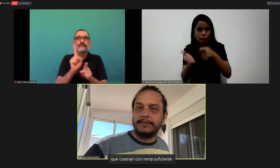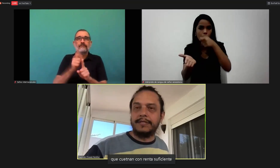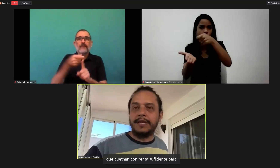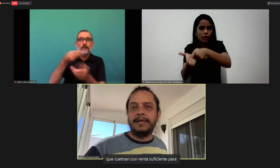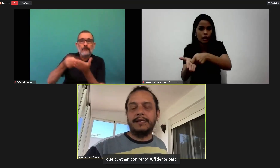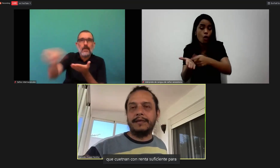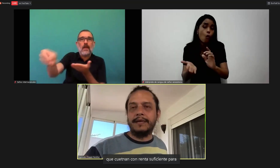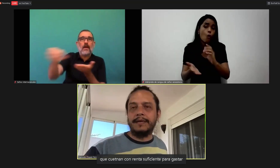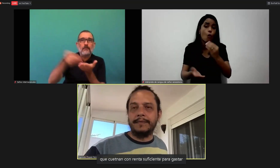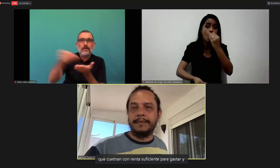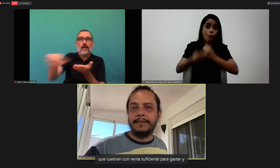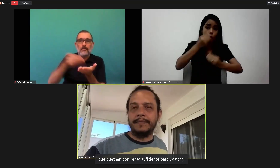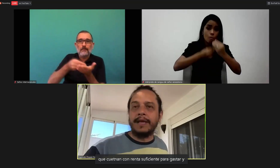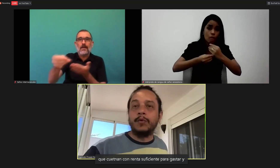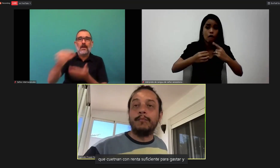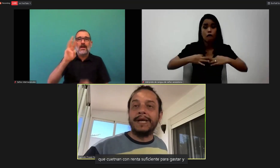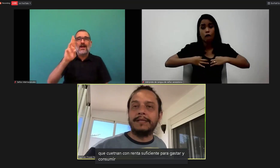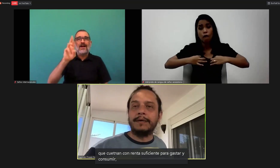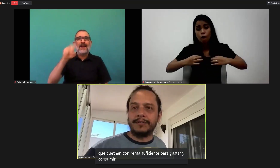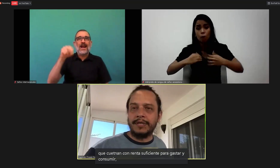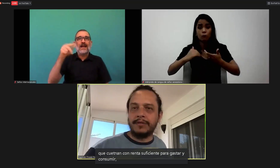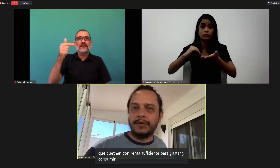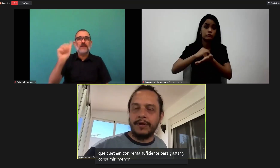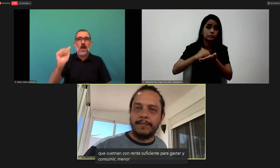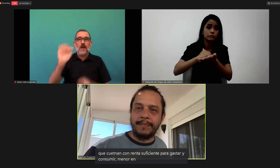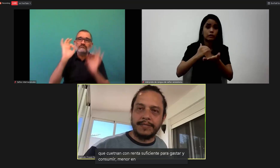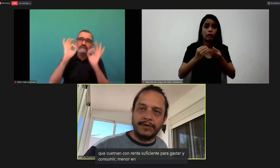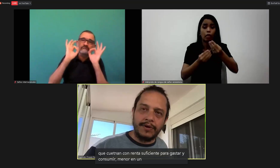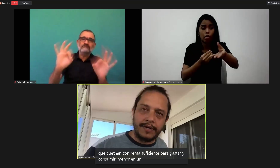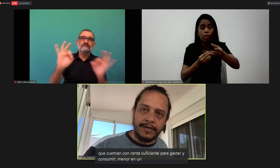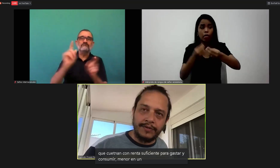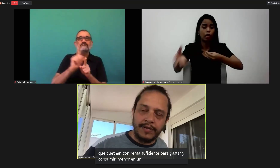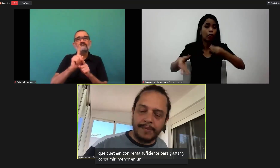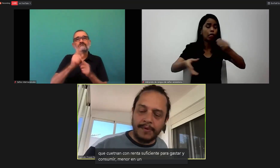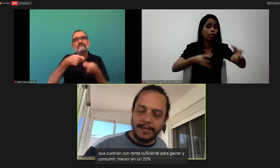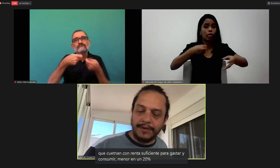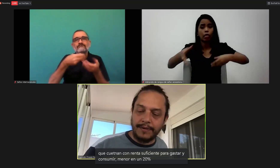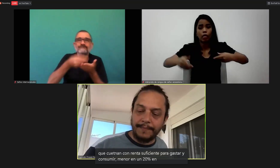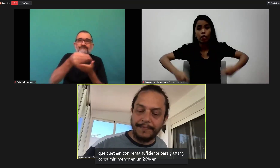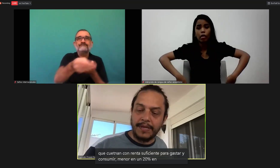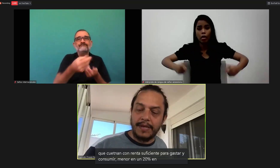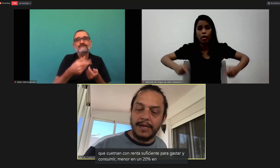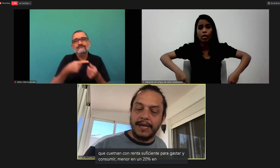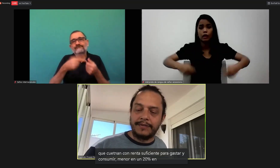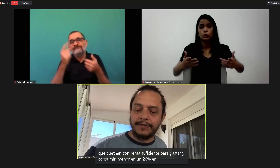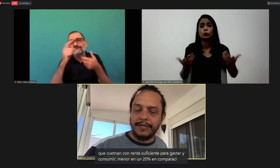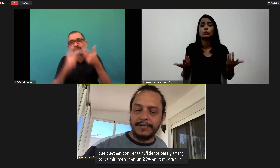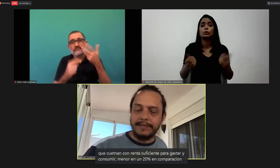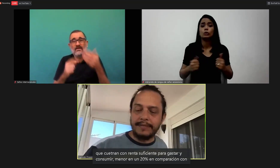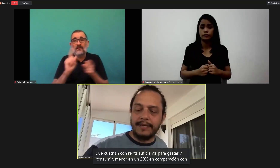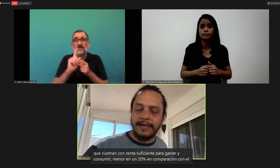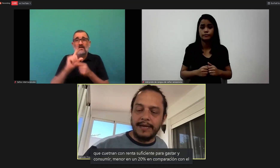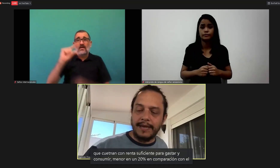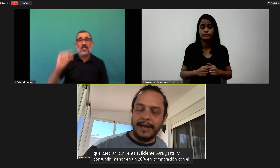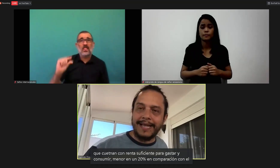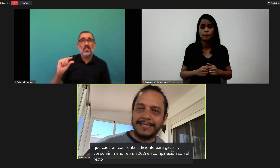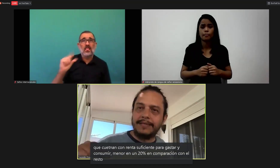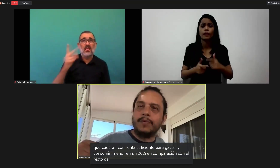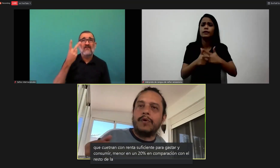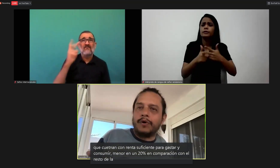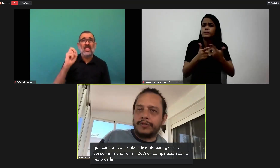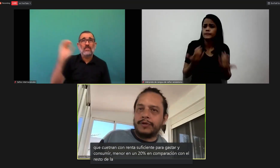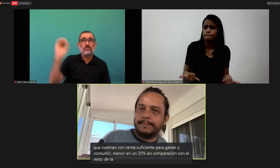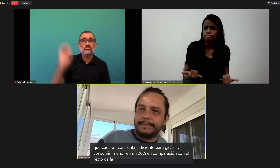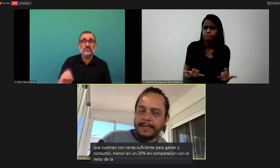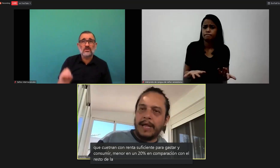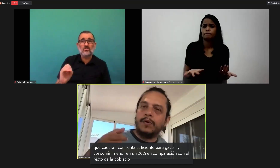menor en un 20% en comparación con el resto de la población. Entonces, existe